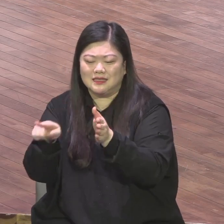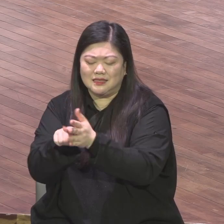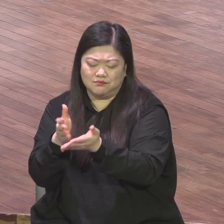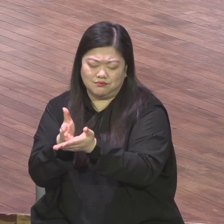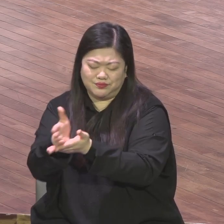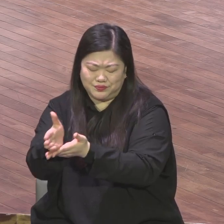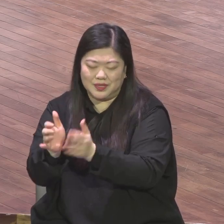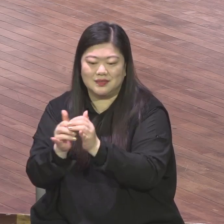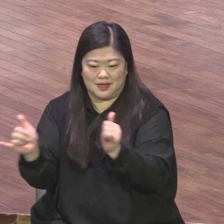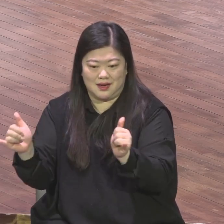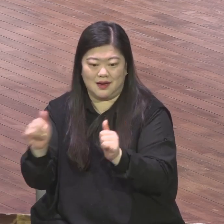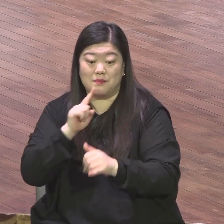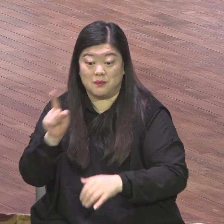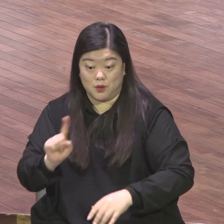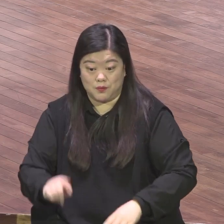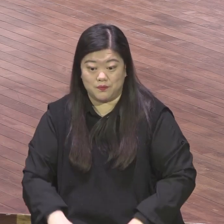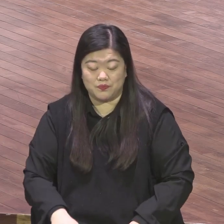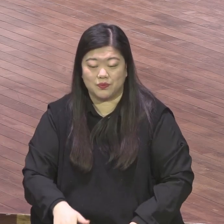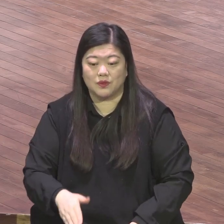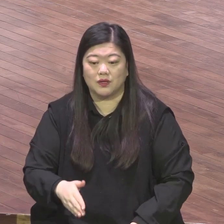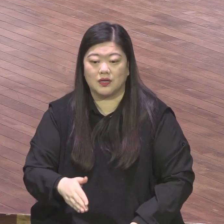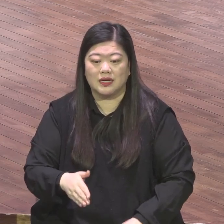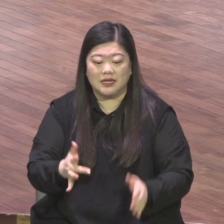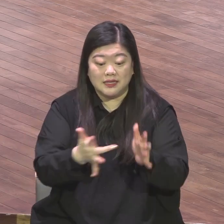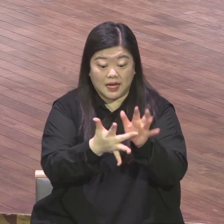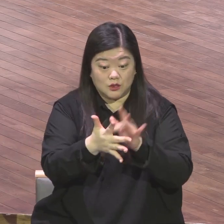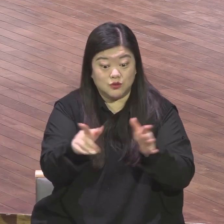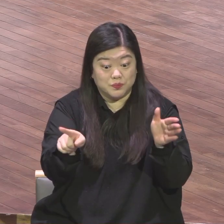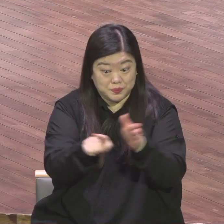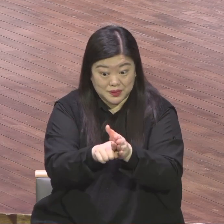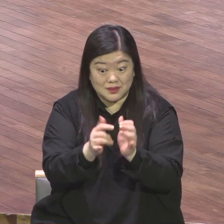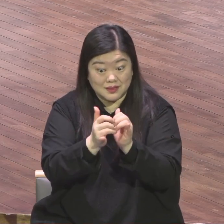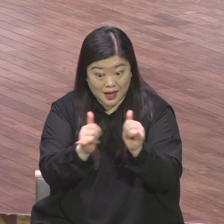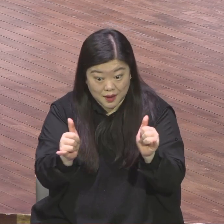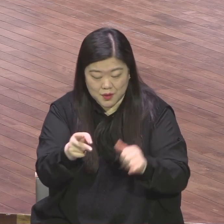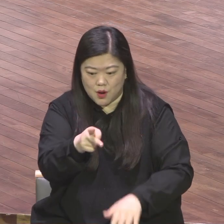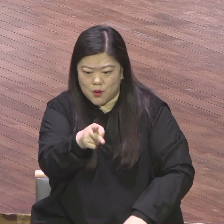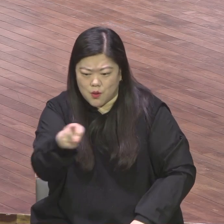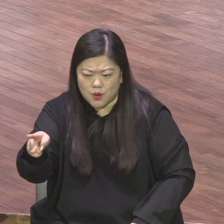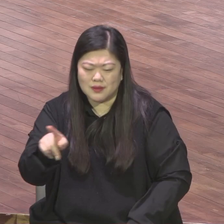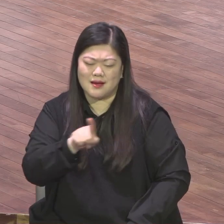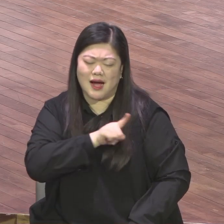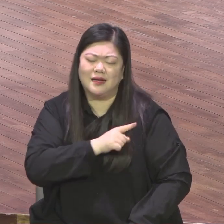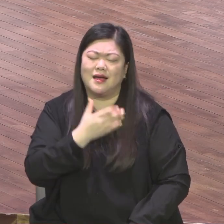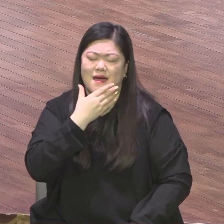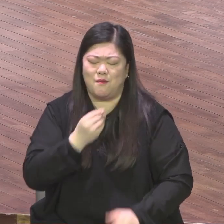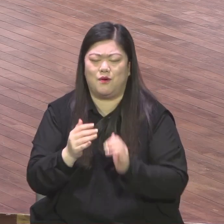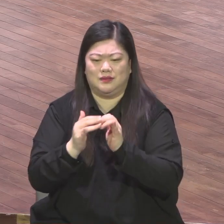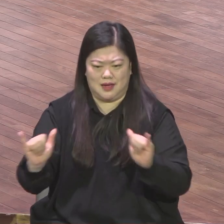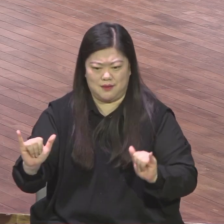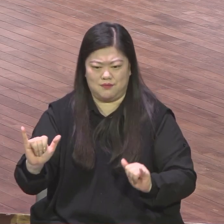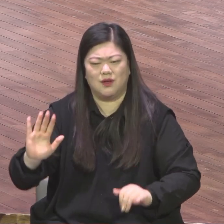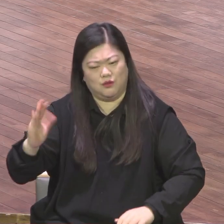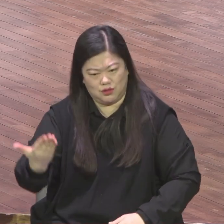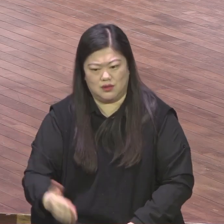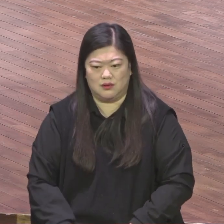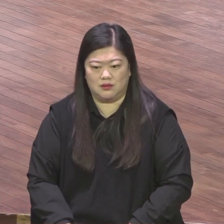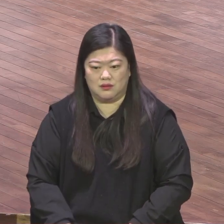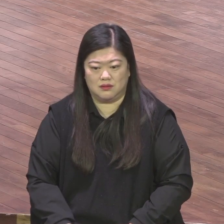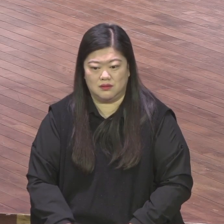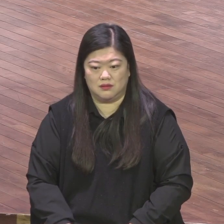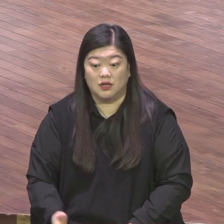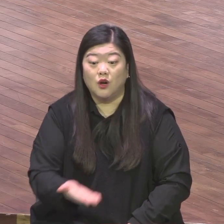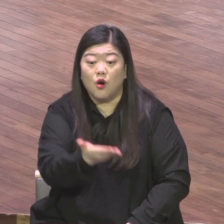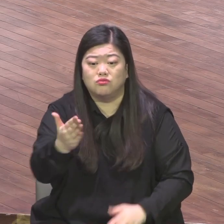그 도시에서 제일 행복자가 되어야 된다 그랬어요. 그럼 보세요. 강서구 살면서 뭐 좀 줄여봅시다. 등촌동